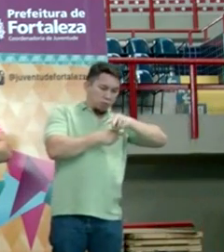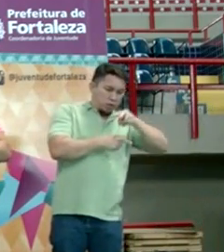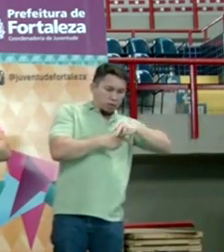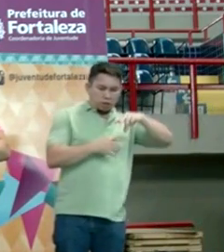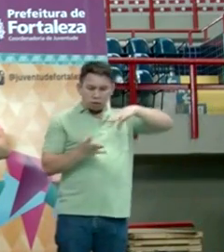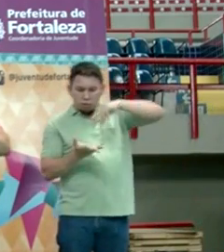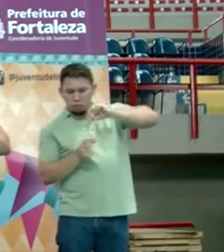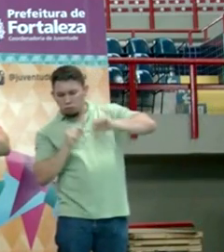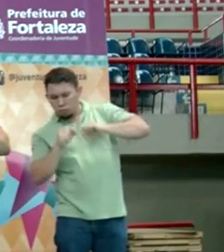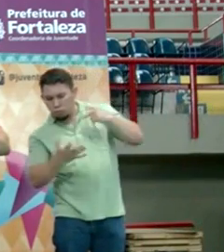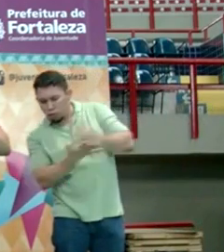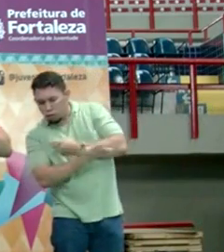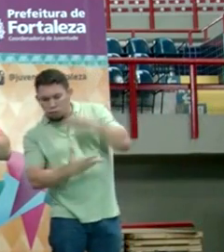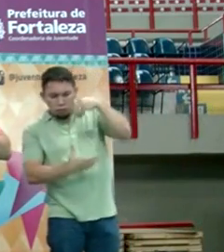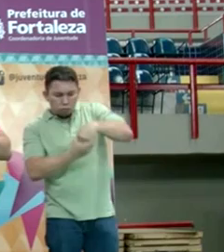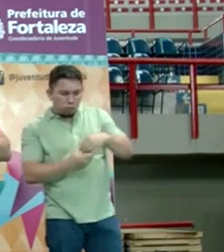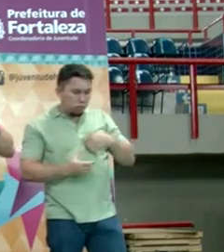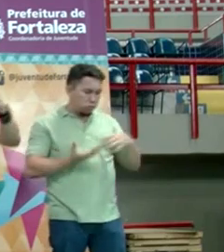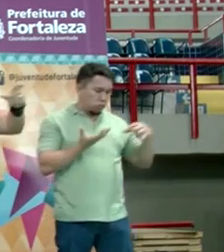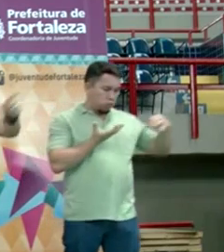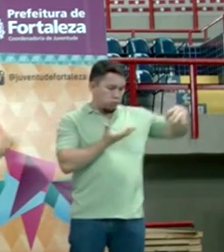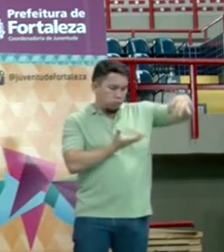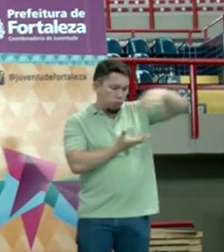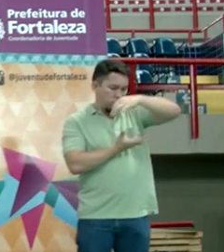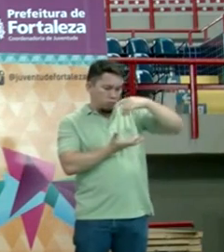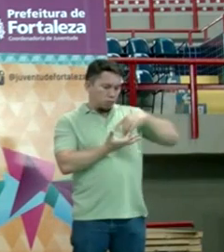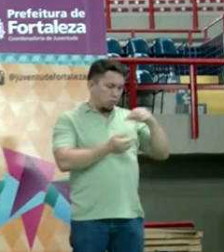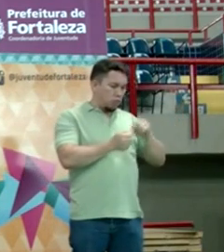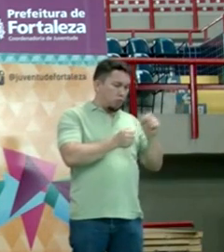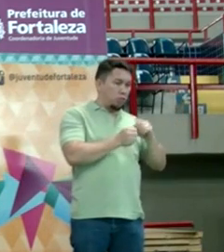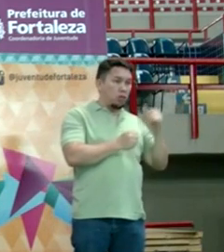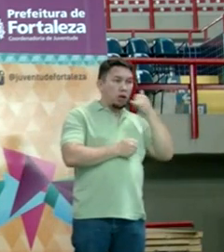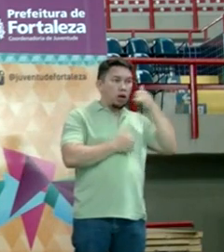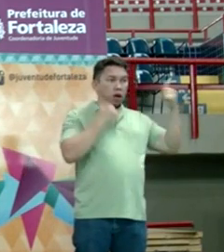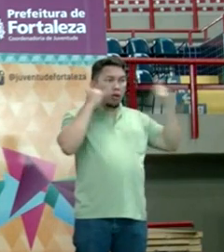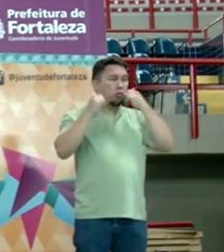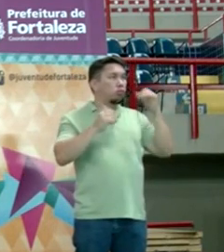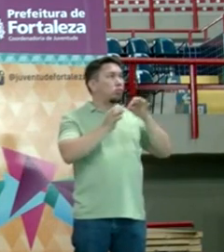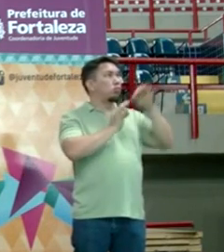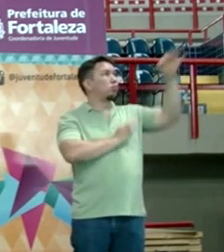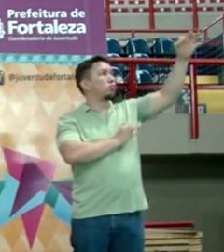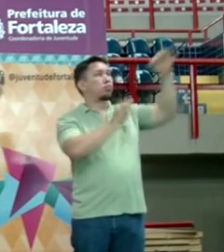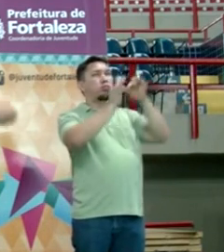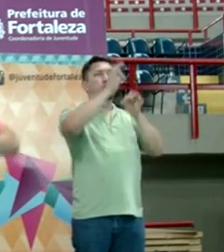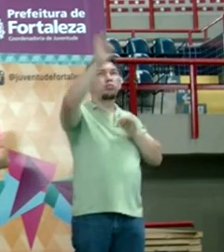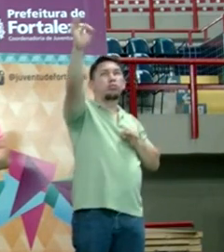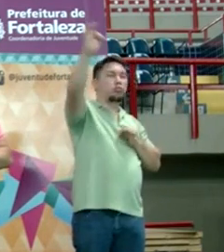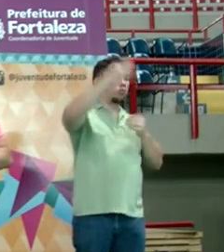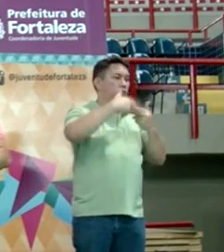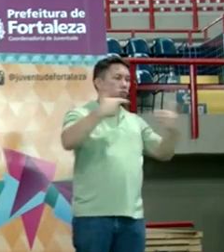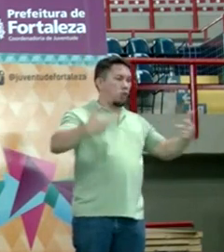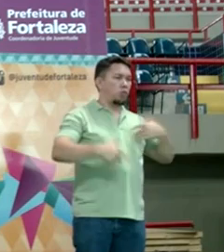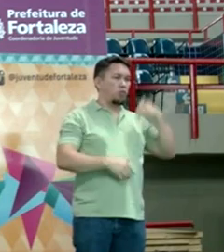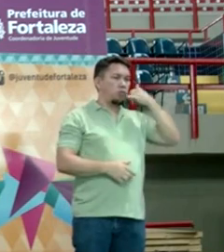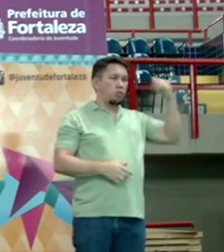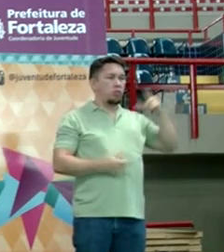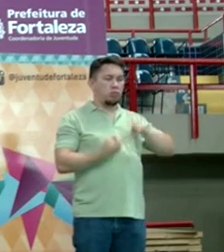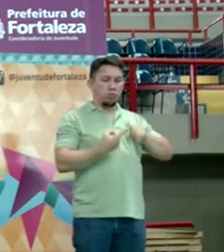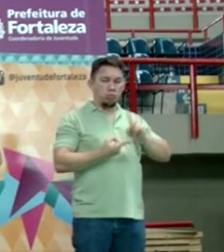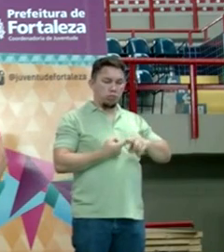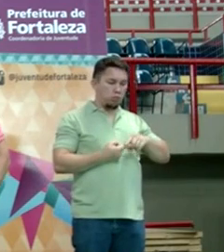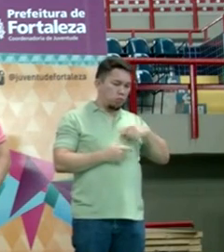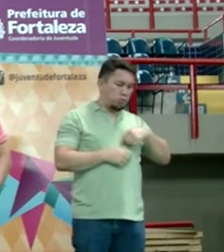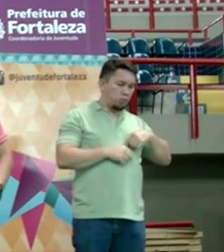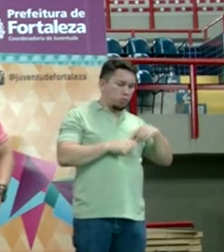outro. Quem tiver satélite vai construir sistema telefônico onde eu possa fazer ligações de longa distância.